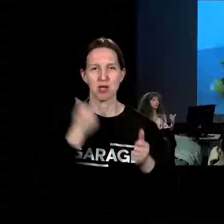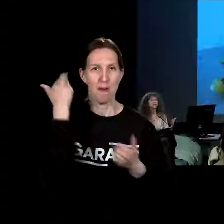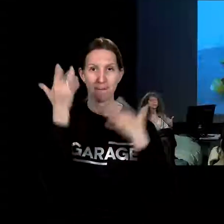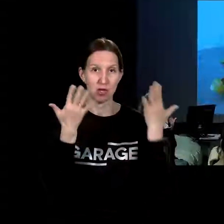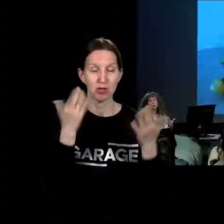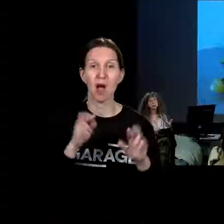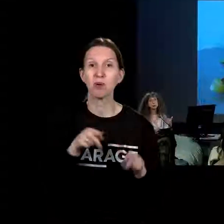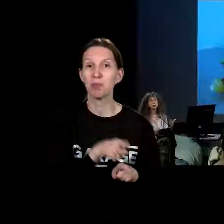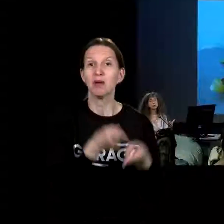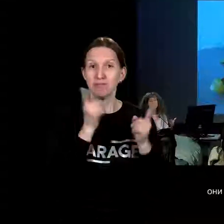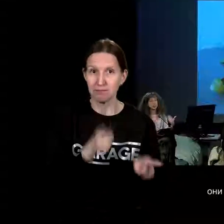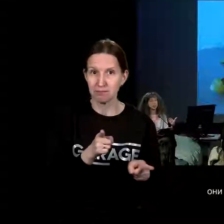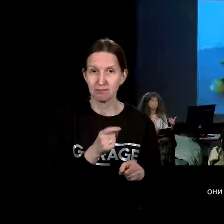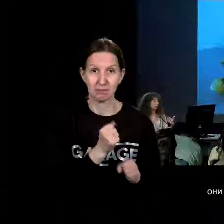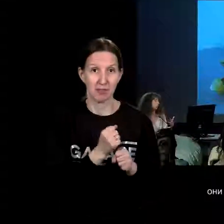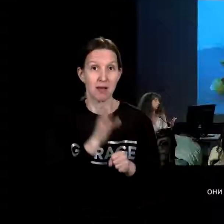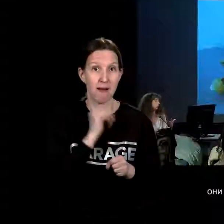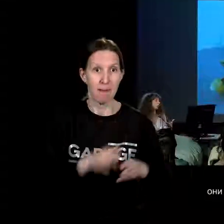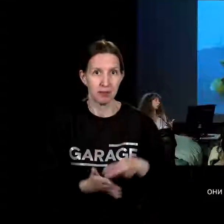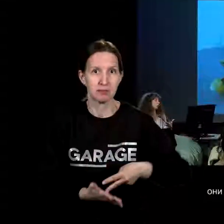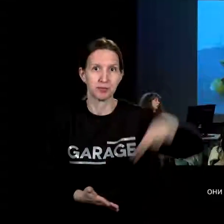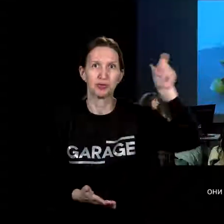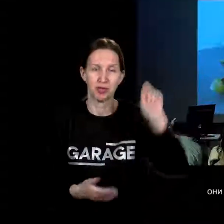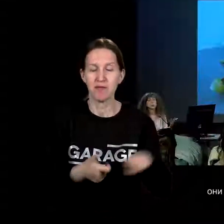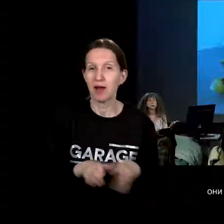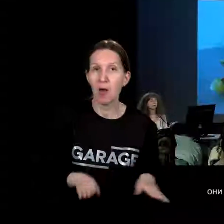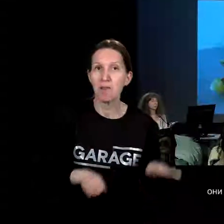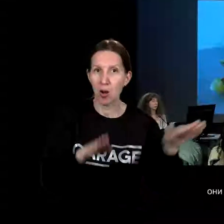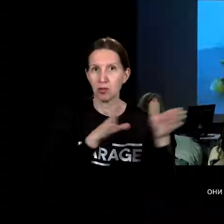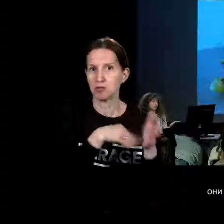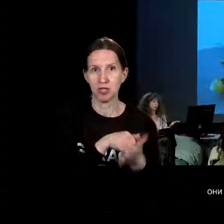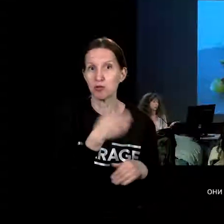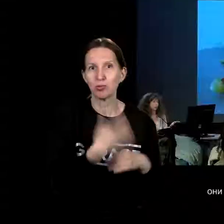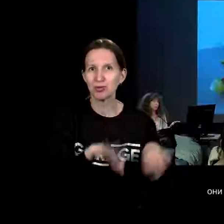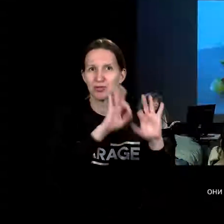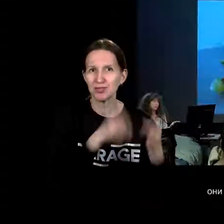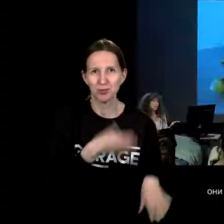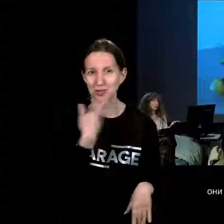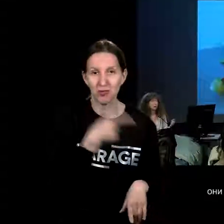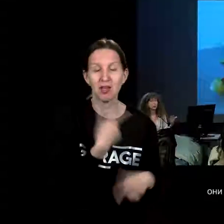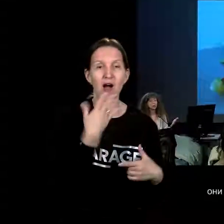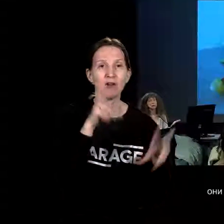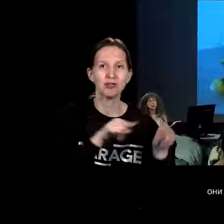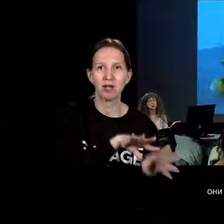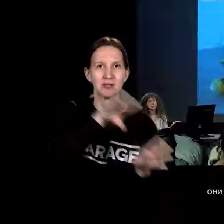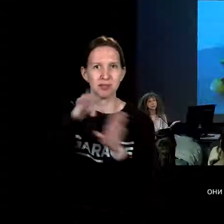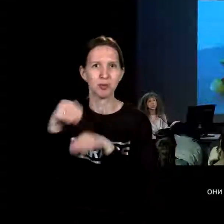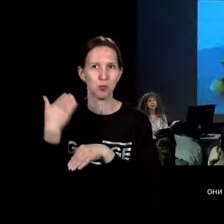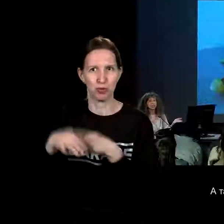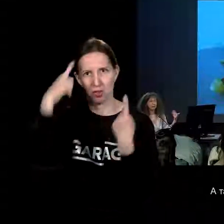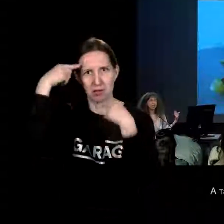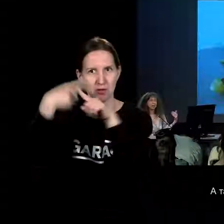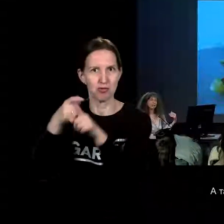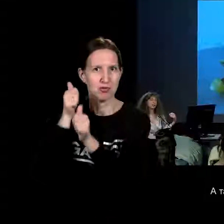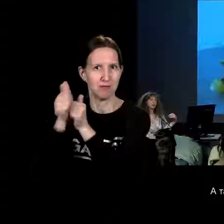это перестало бы быть искусством, это стало бы тем, что просто показывает просто технической моделью.